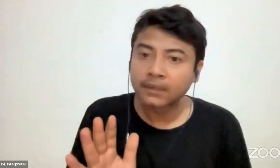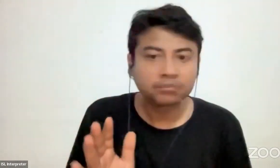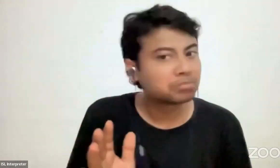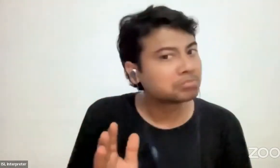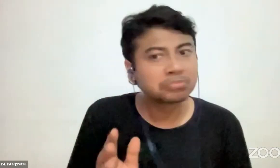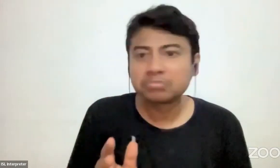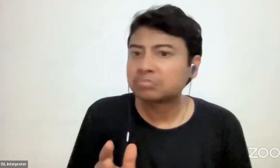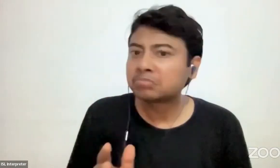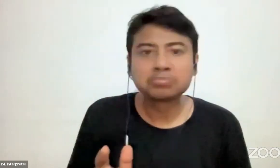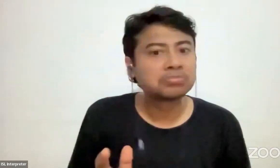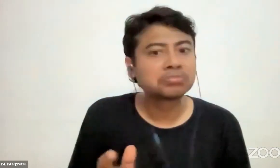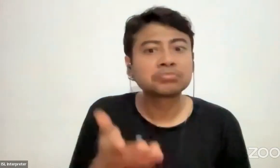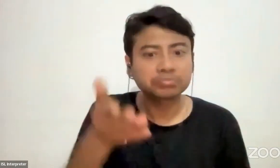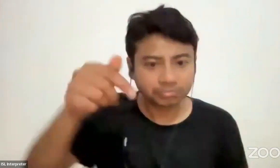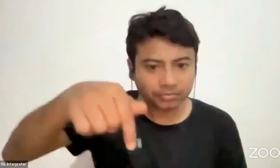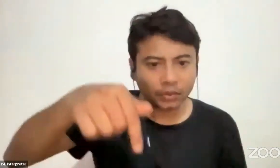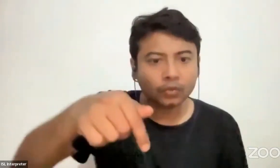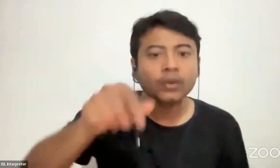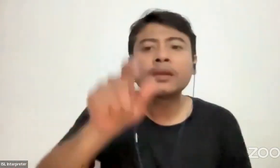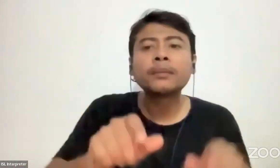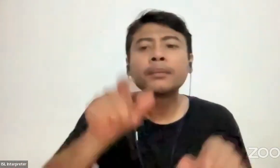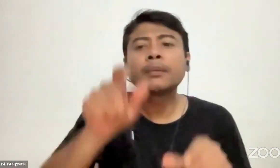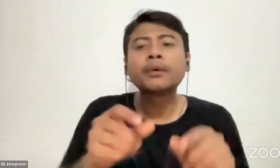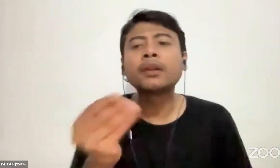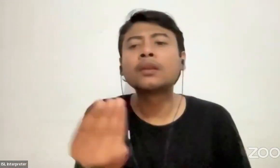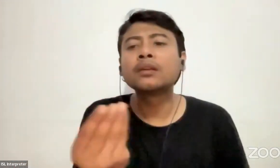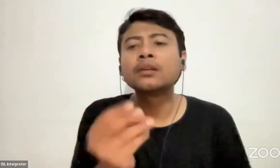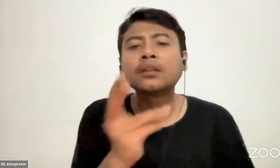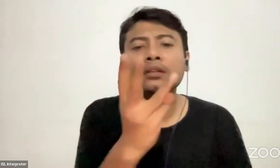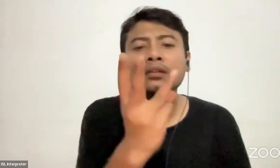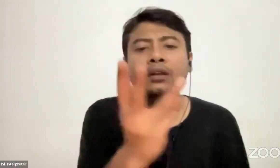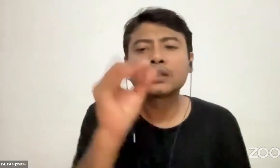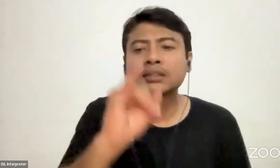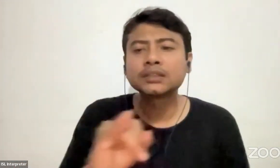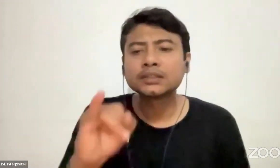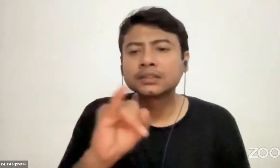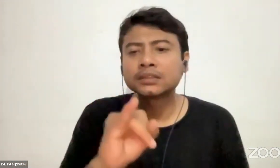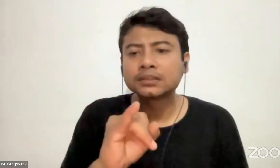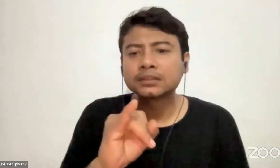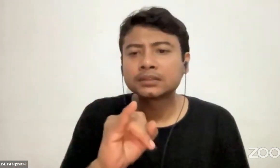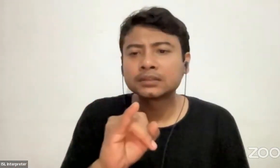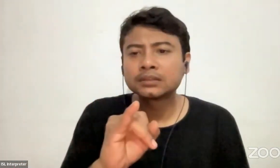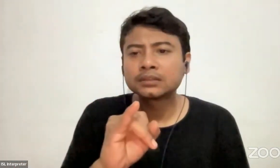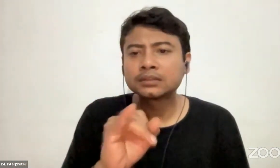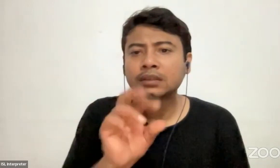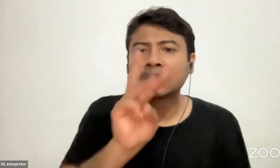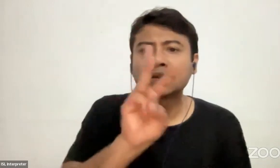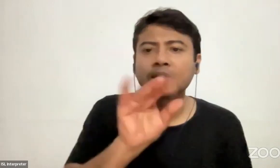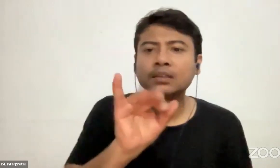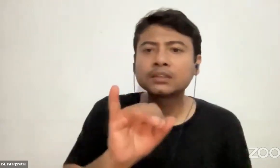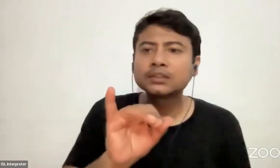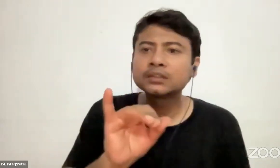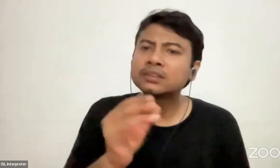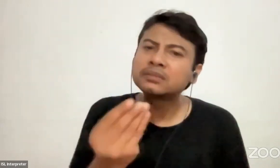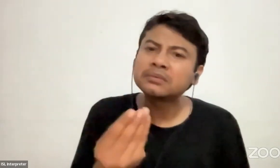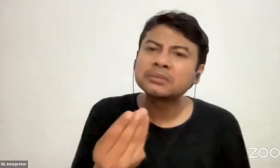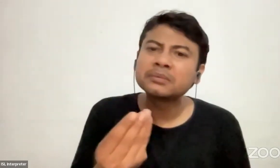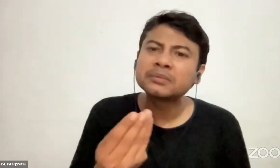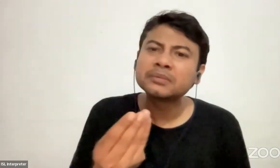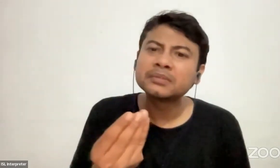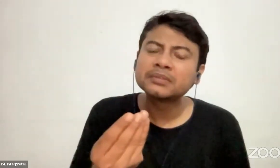36 डिवोटीज हैं, है ना, 36 डिवोटीज हैं, तो हमको ये नहीं समझ आ रही है तो बहुत कम है, दुनिया में तो देखिए